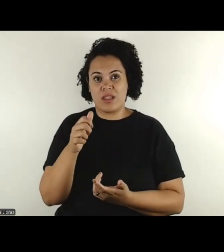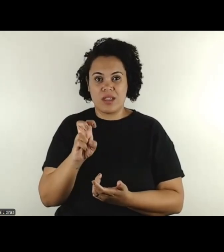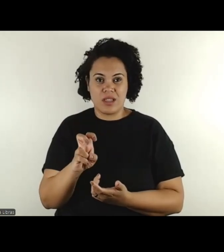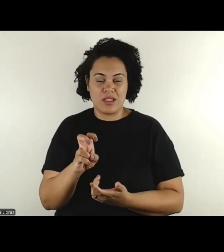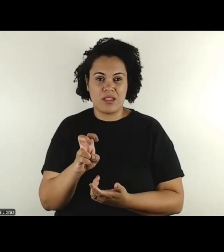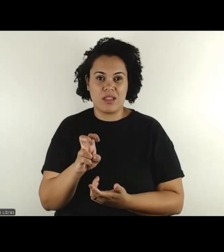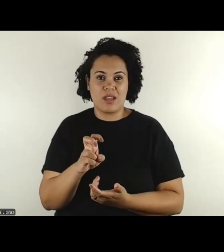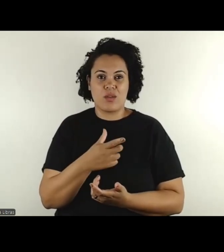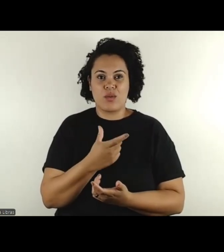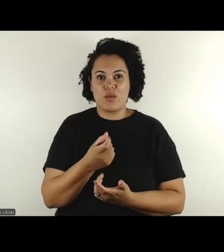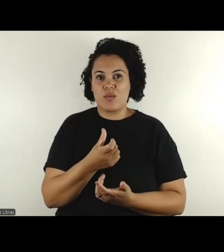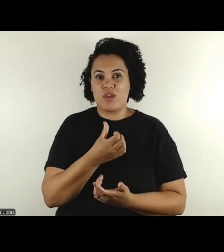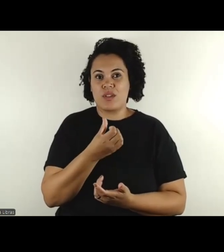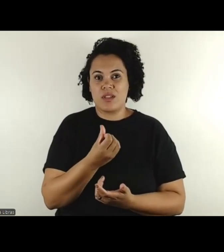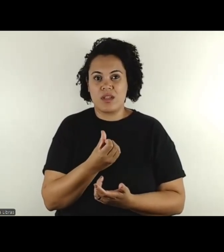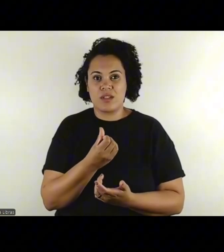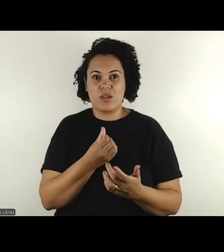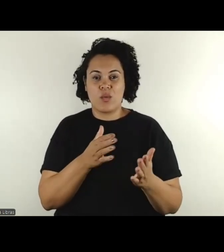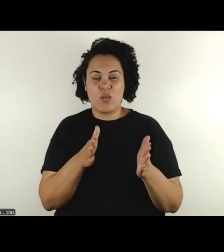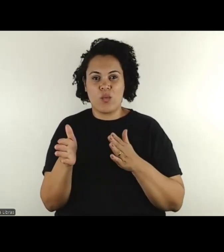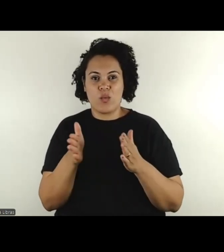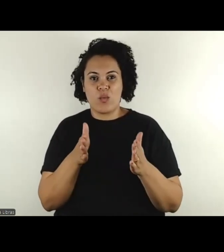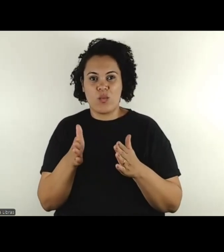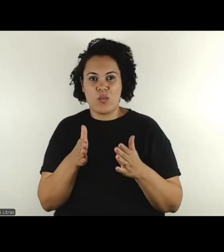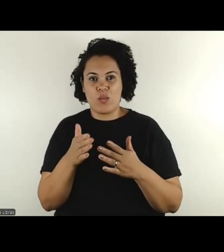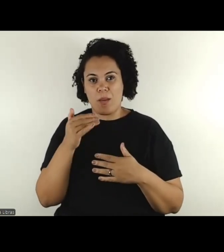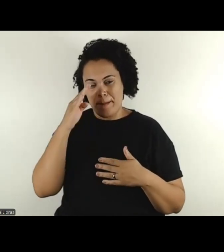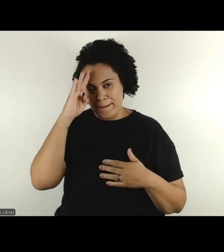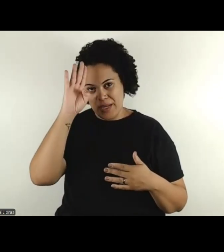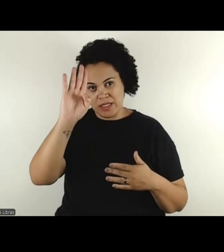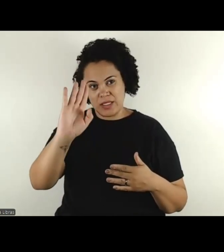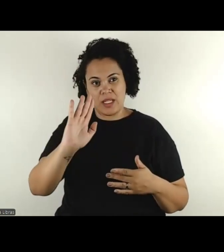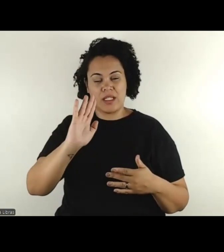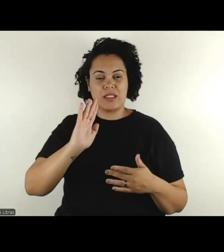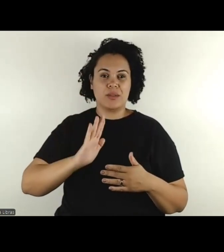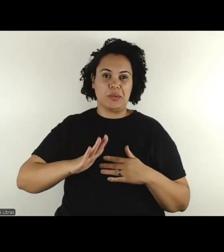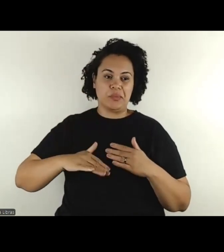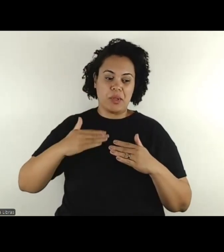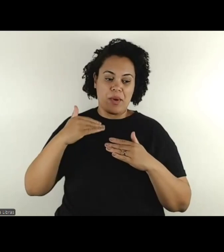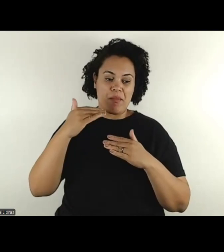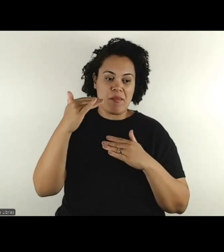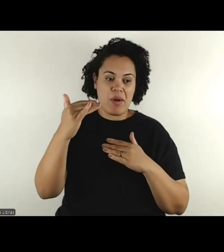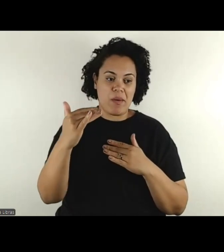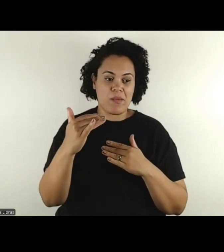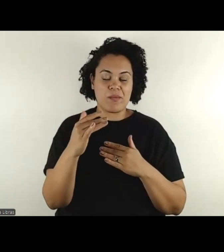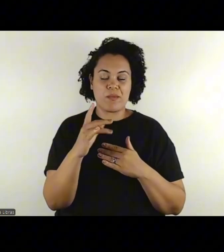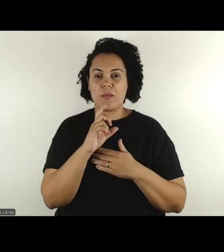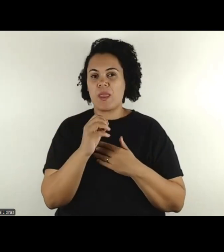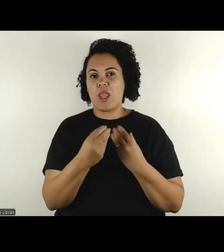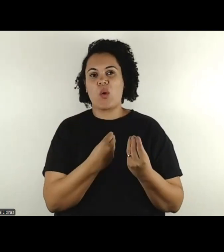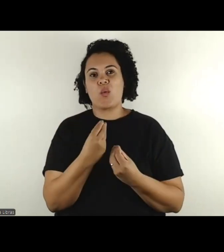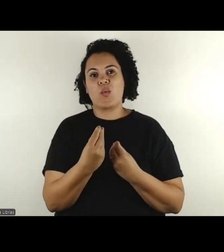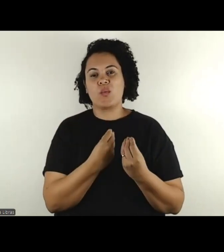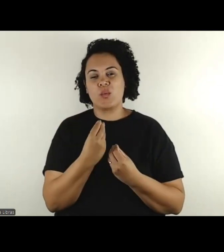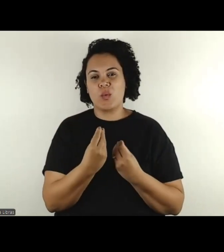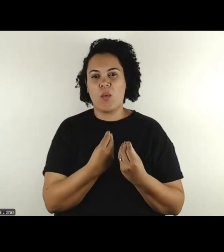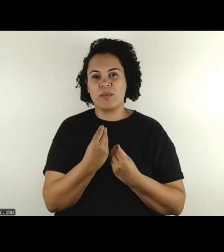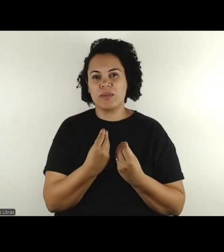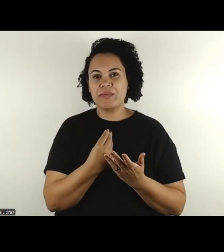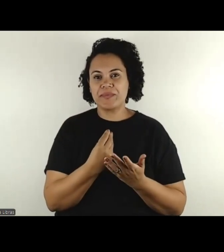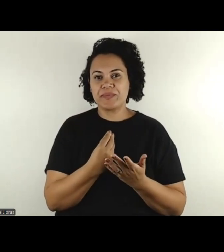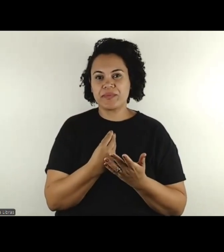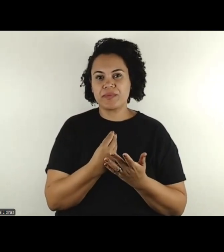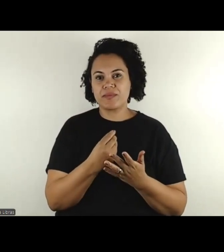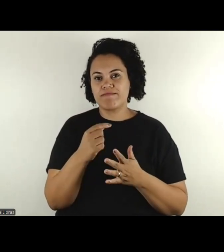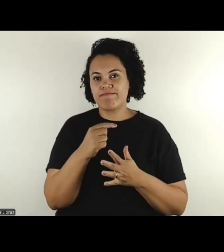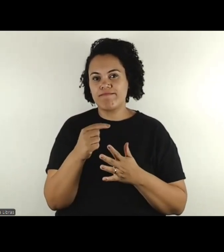que durante o governo Bolsonaro se intensificou, né, em que medida que essas políticas, né, essas medidas